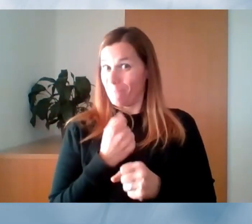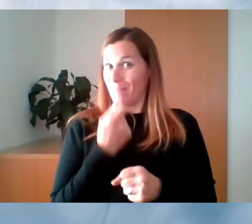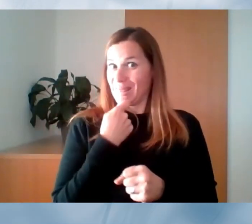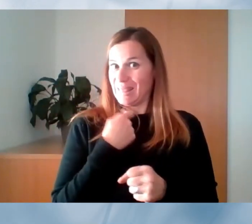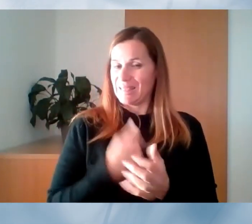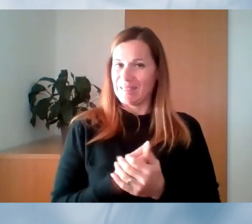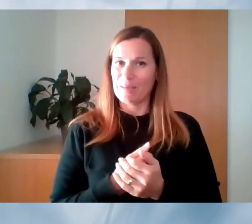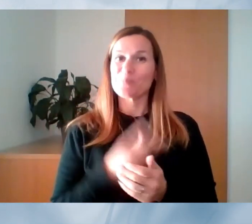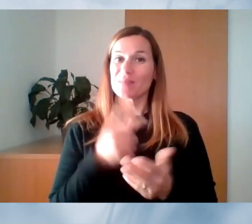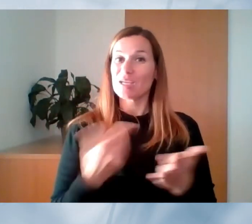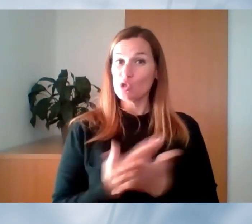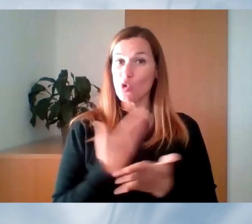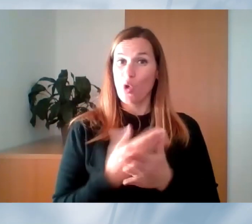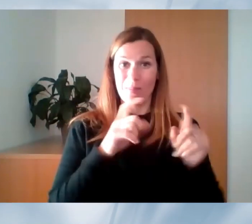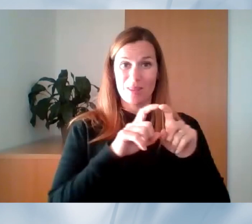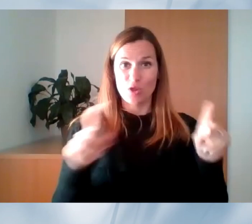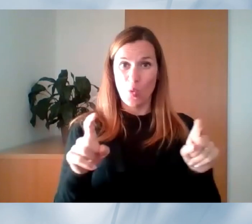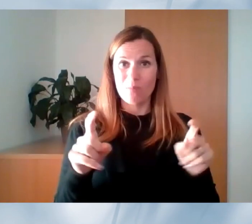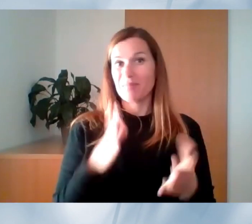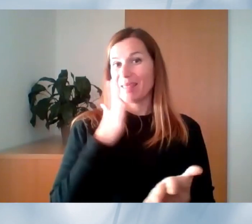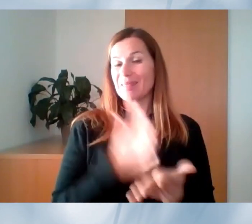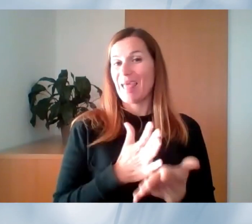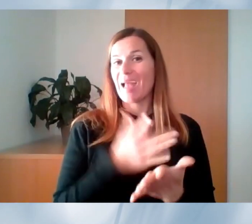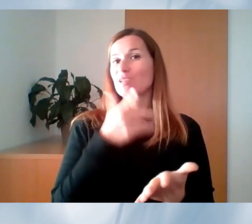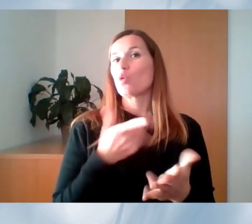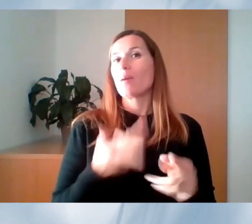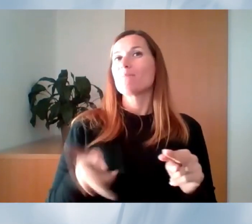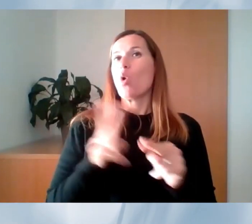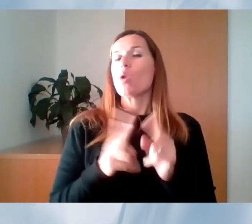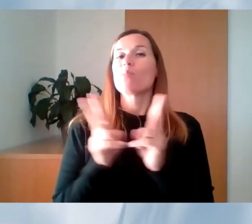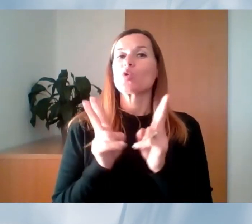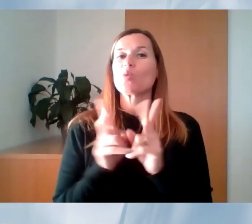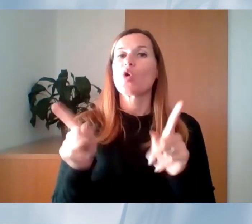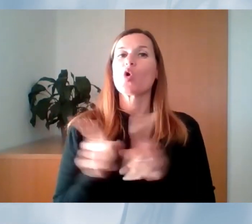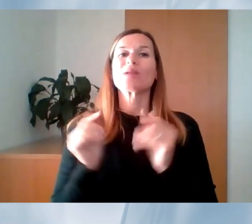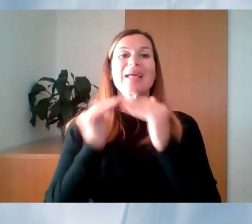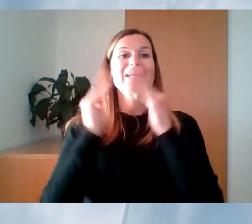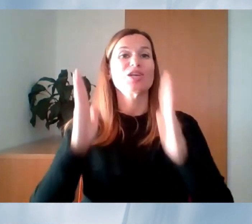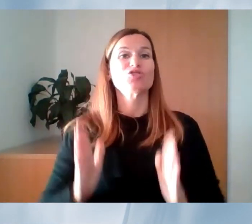vidite, sodoben dom, njegov ideal je hišno